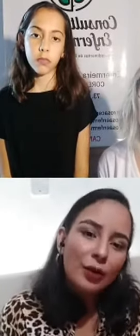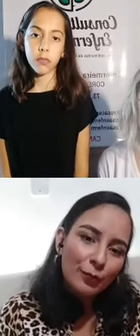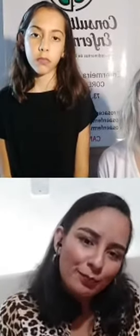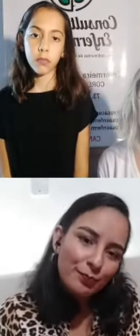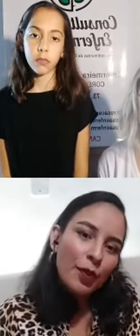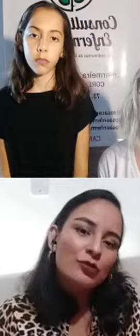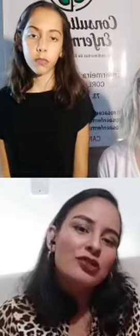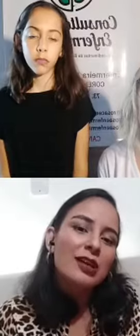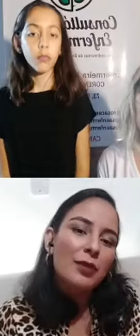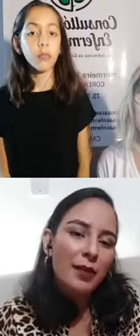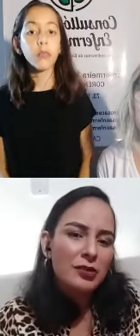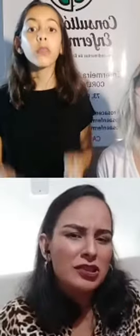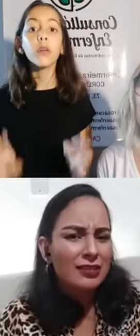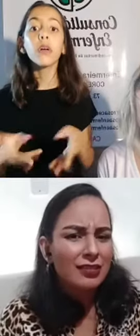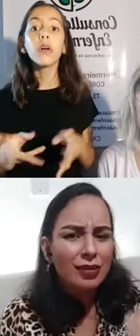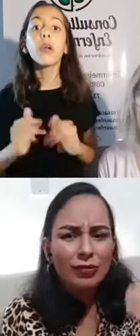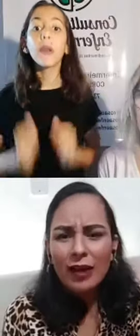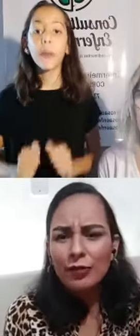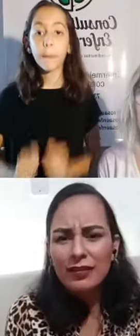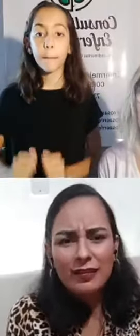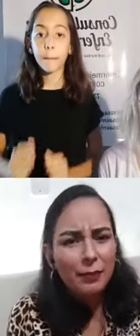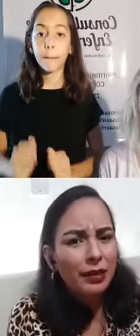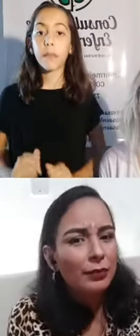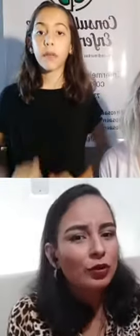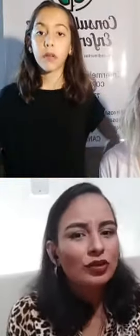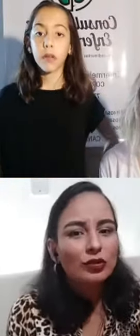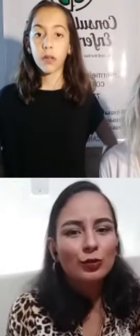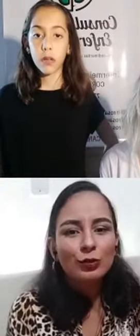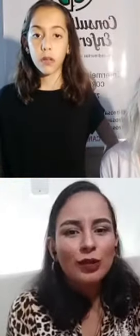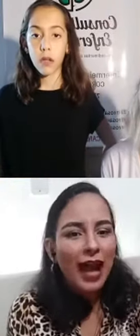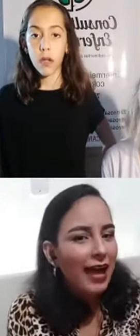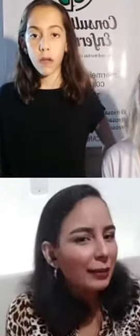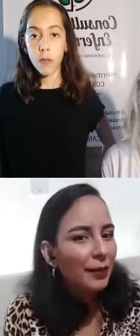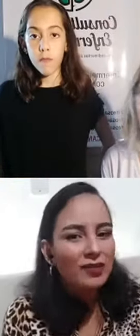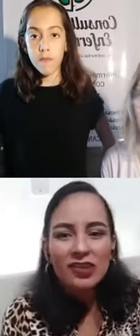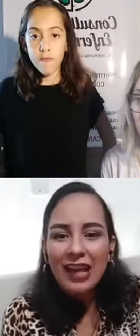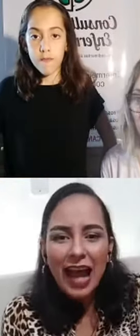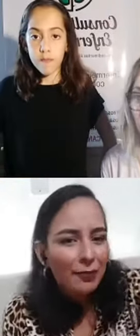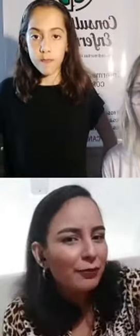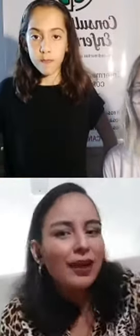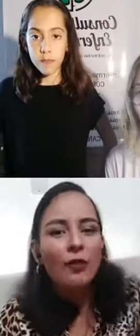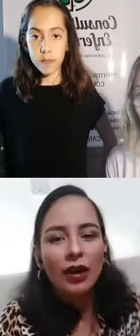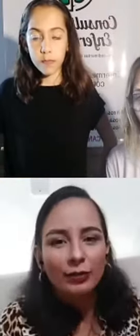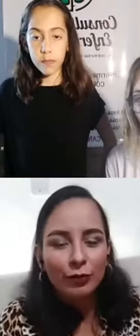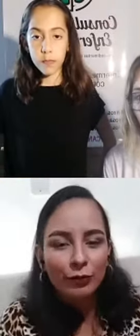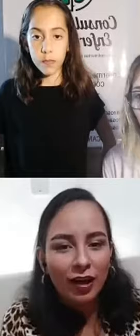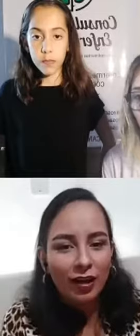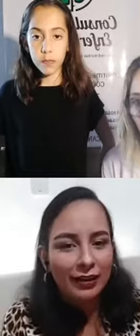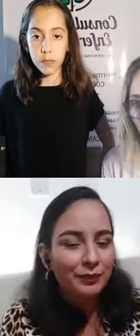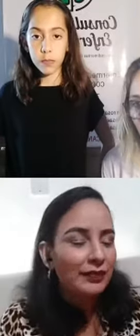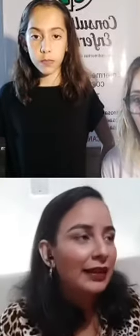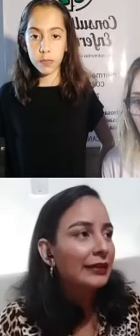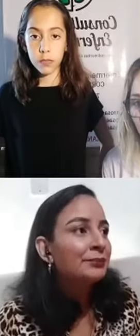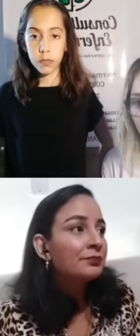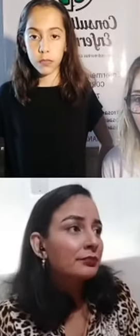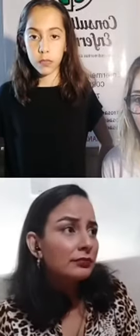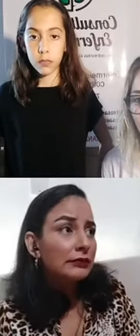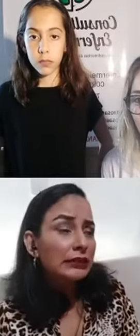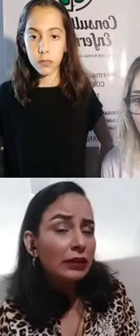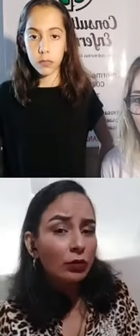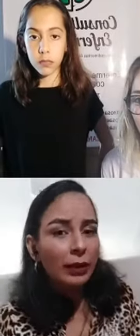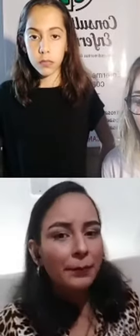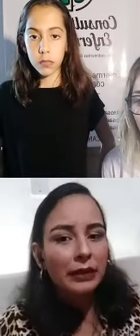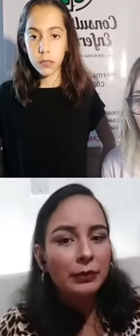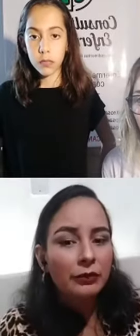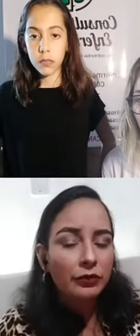momento eu podia me permitir isso. Então eu estava com licença-prêmio toda estruturada para tirar, para ficar 1 ano com Flora, né?